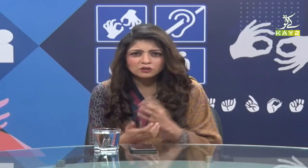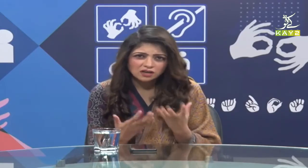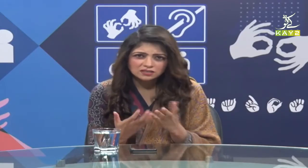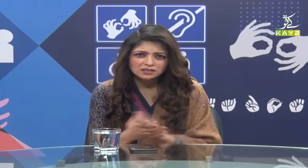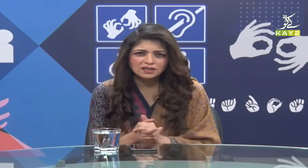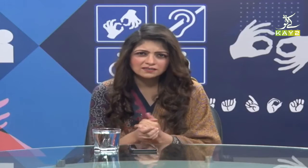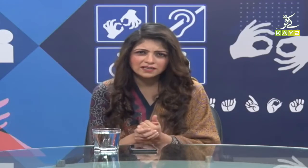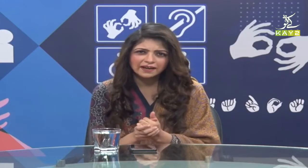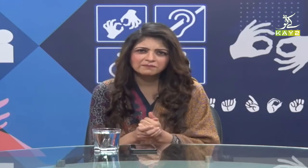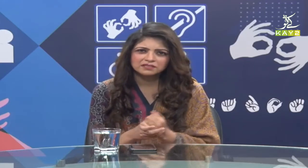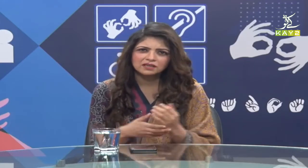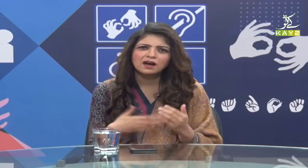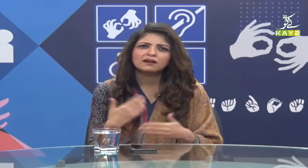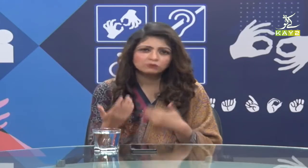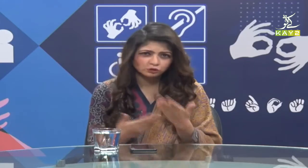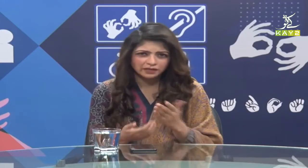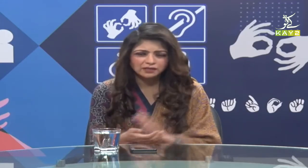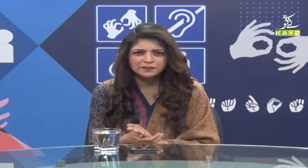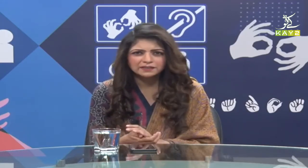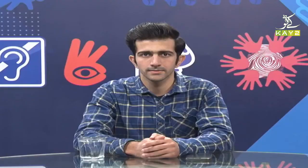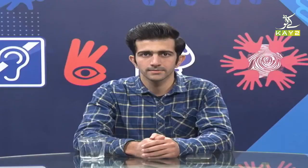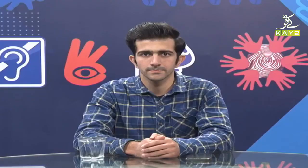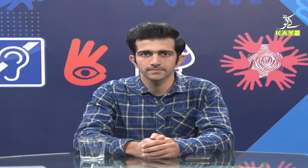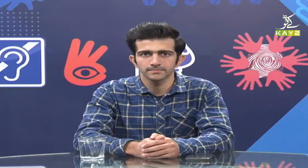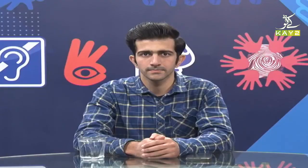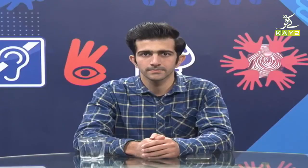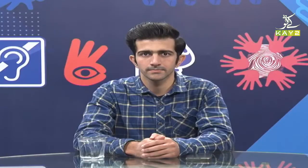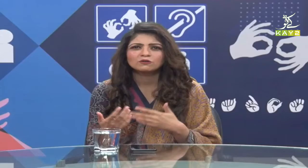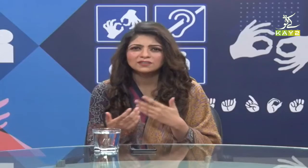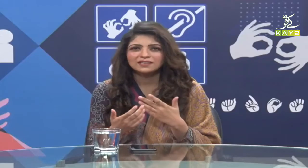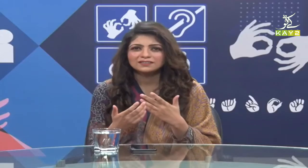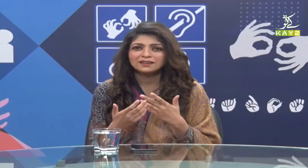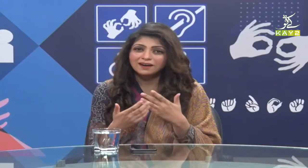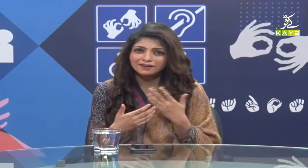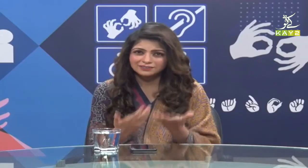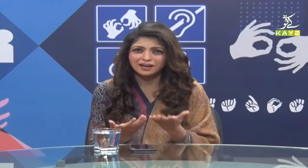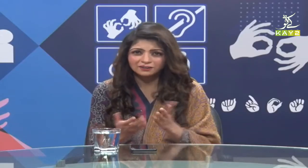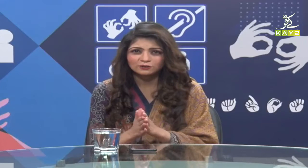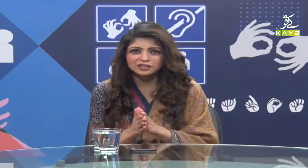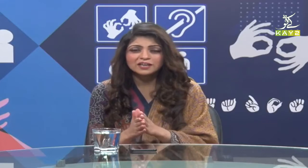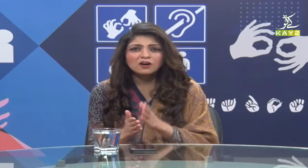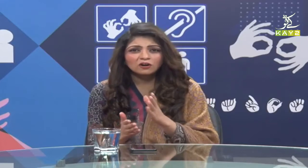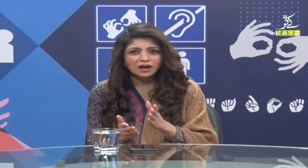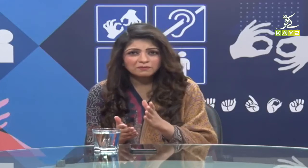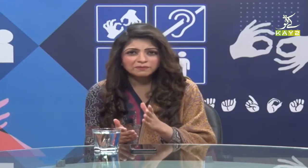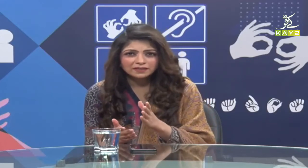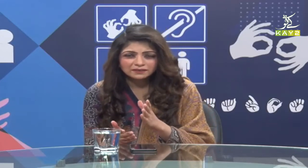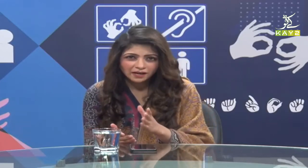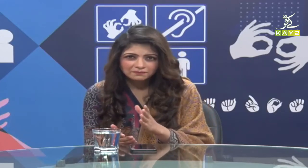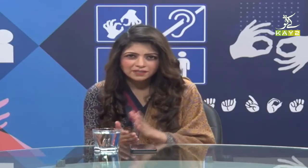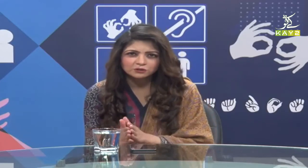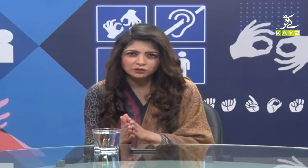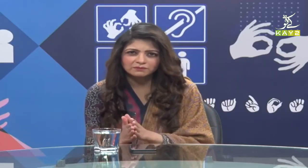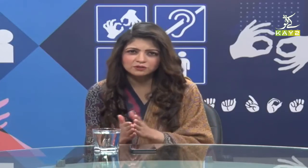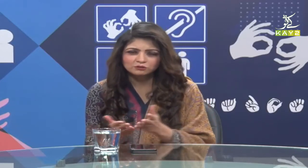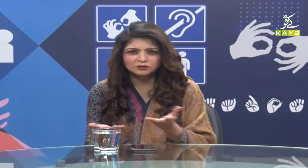तो जो हसन ने साइंस सिखाए हैं मैं ज़रा वो दोबारा रिपीट कर देती हूँ ताकि आपको वो साइंस याद हो जाए और आप अपने घर